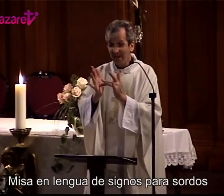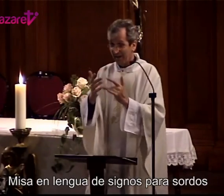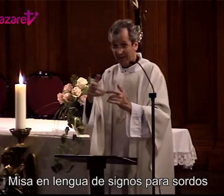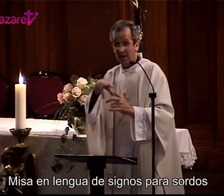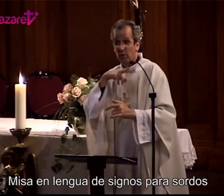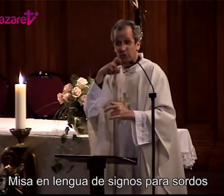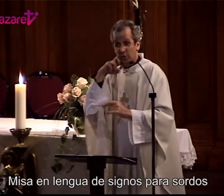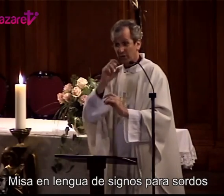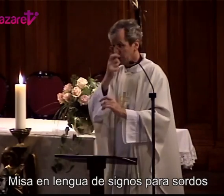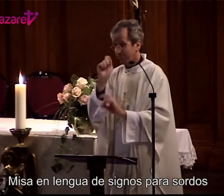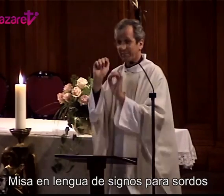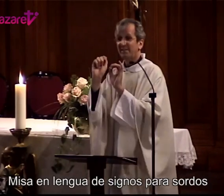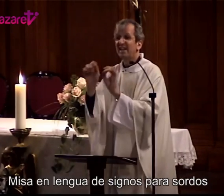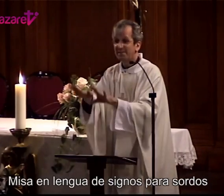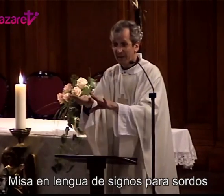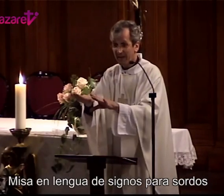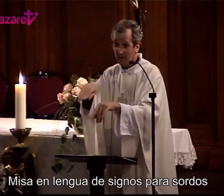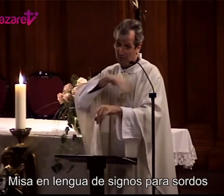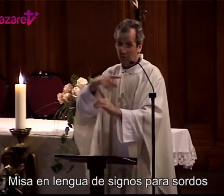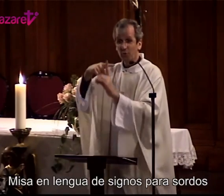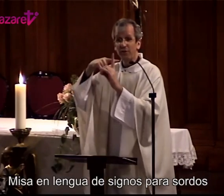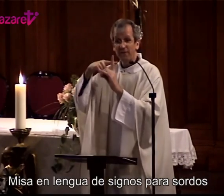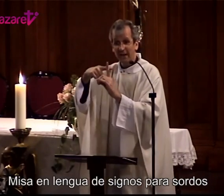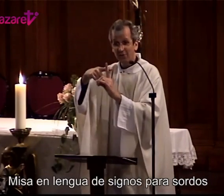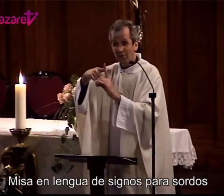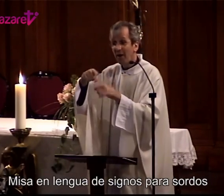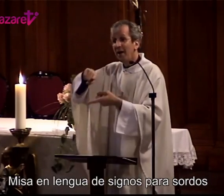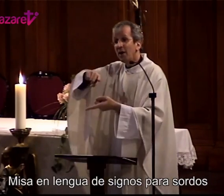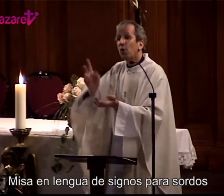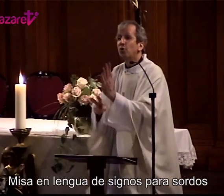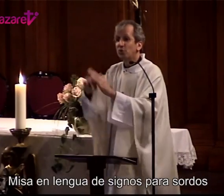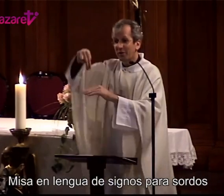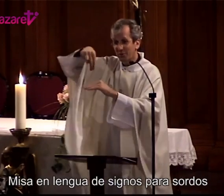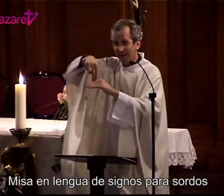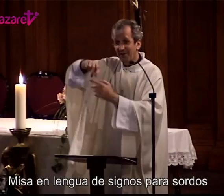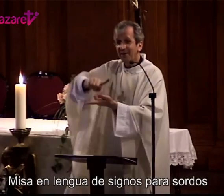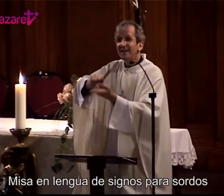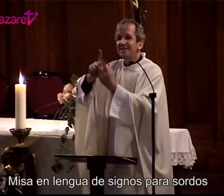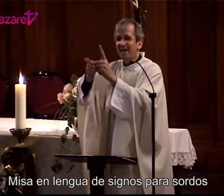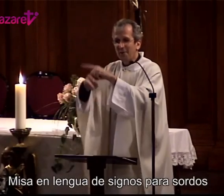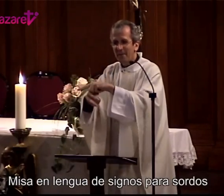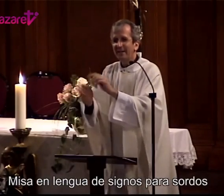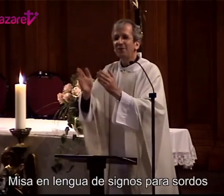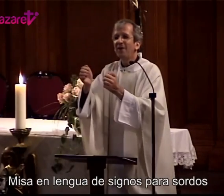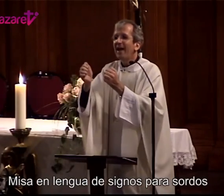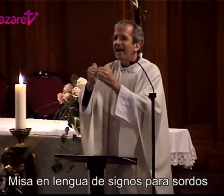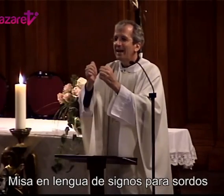que los judíos despreciaron crucificándolo, con su resurrección se ha convertido en la